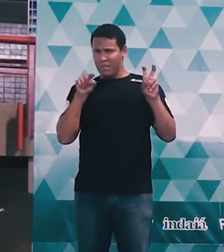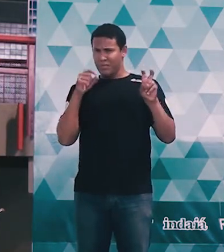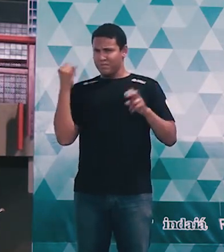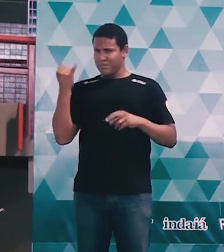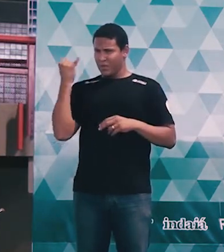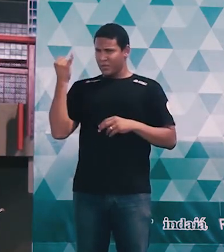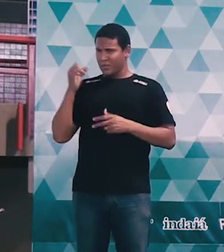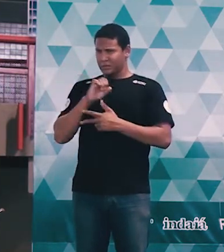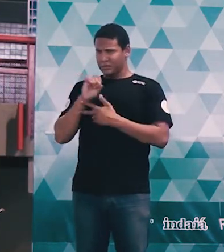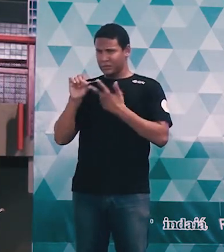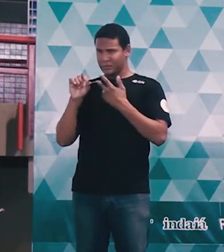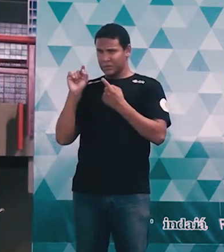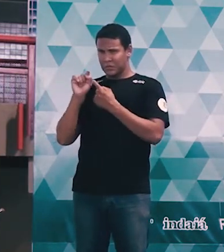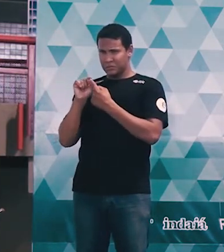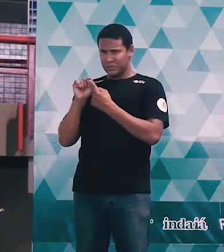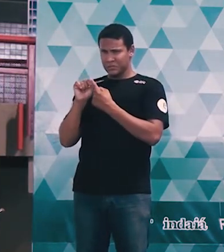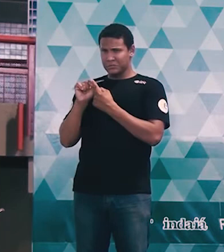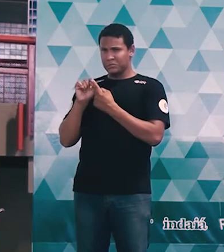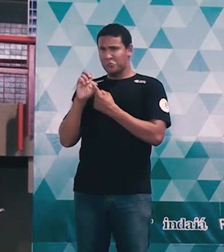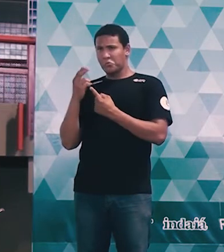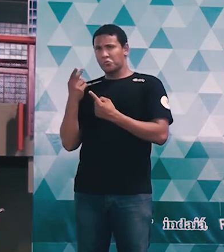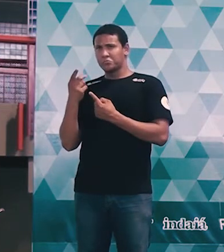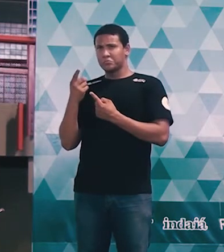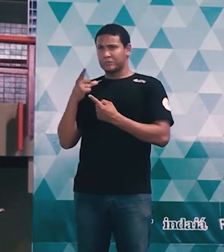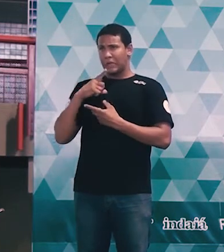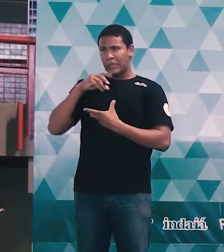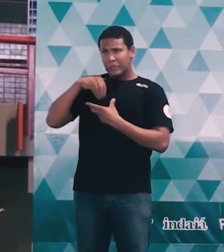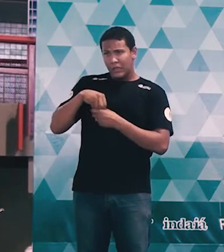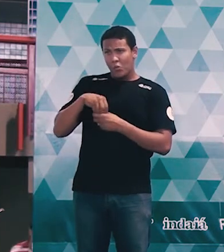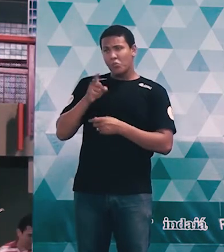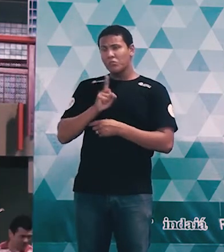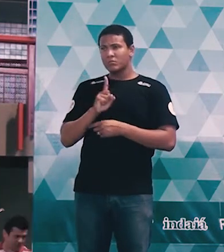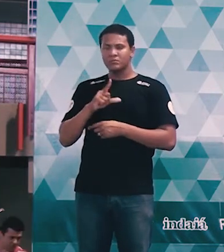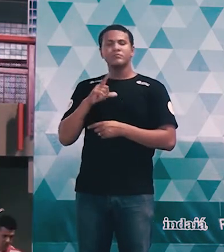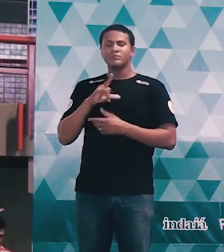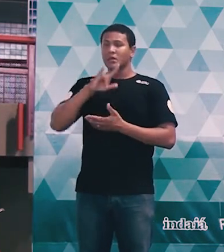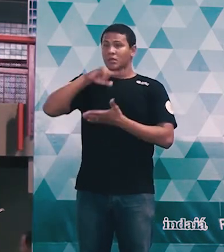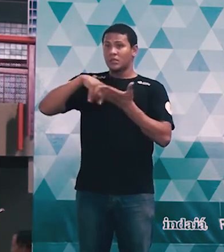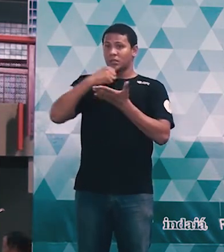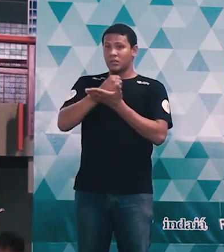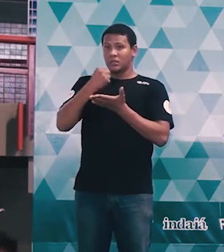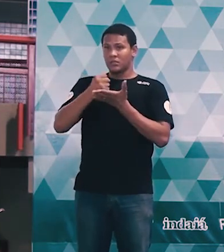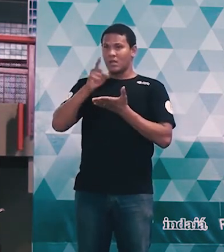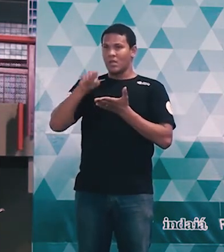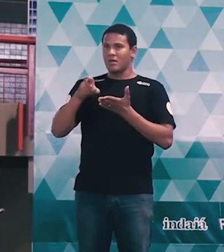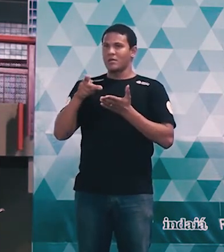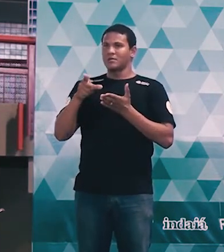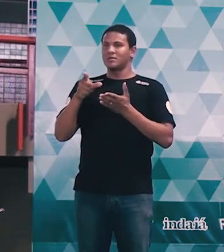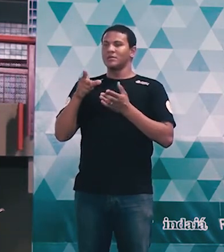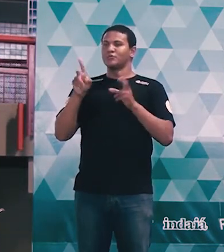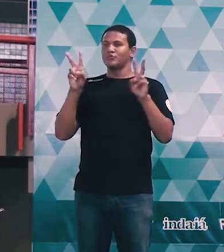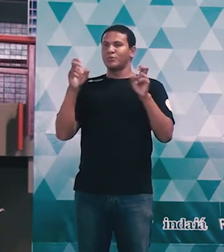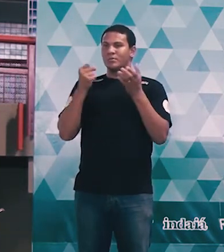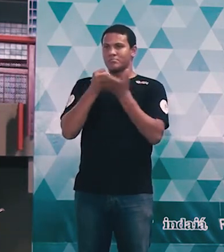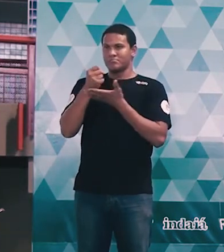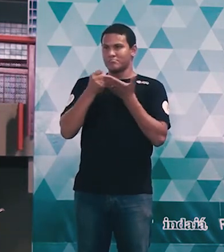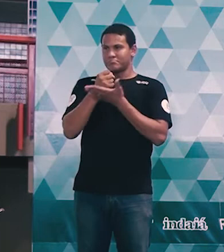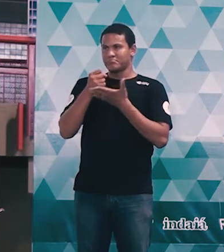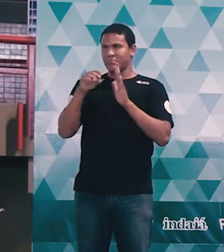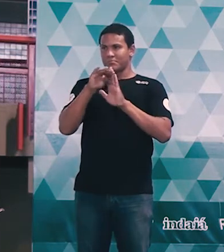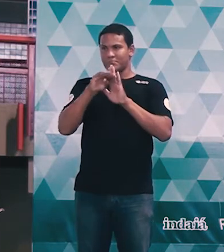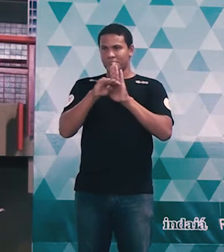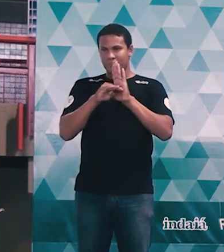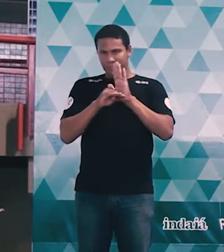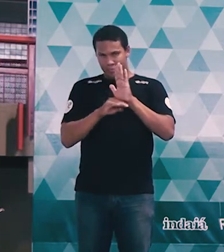para a prova? Será que cai muito? Existe um documento chamado Matriz de Competências, que foi elaborado pelo INEP,